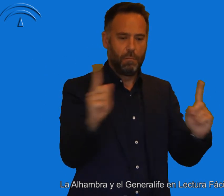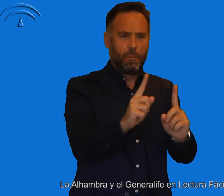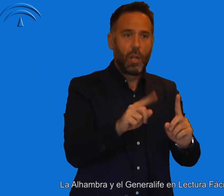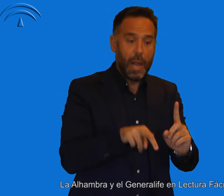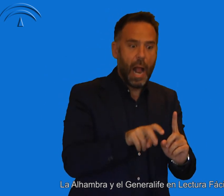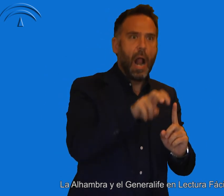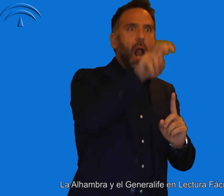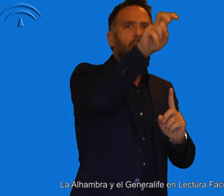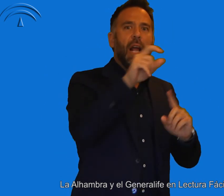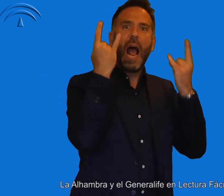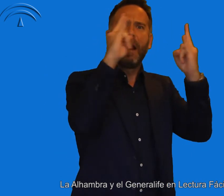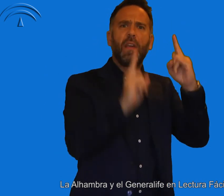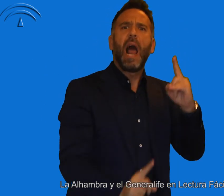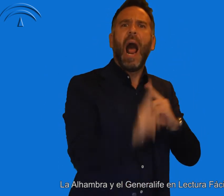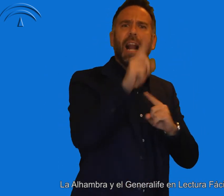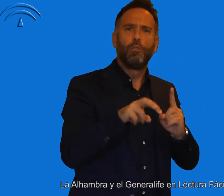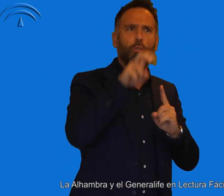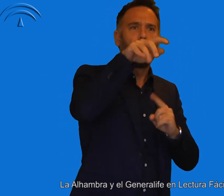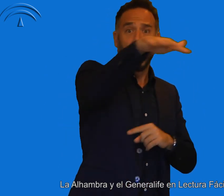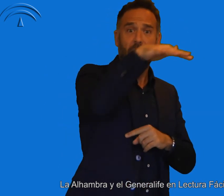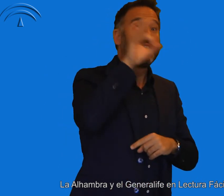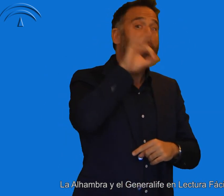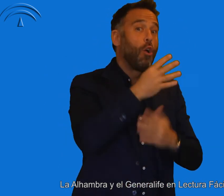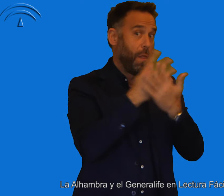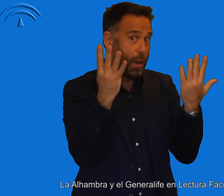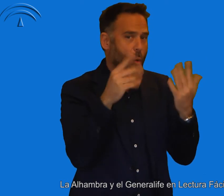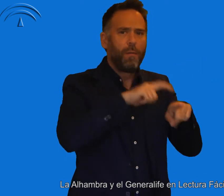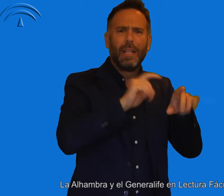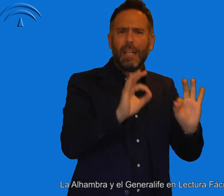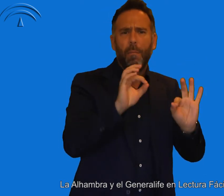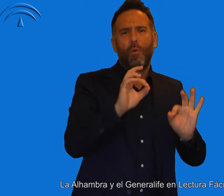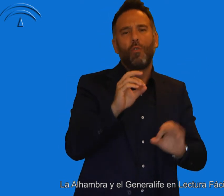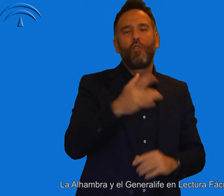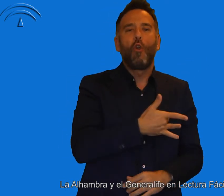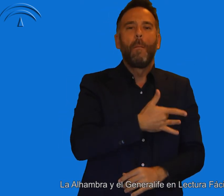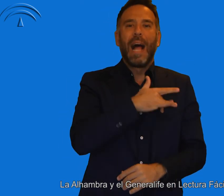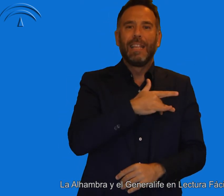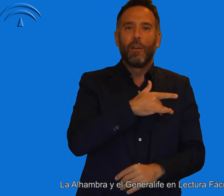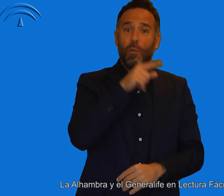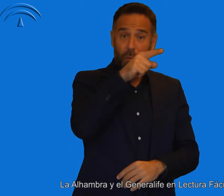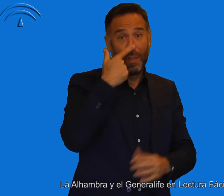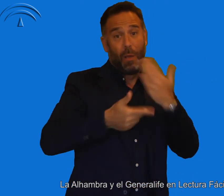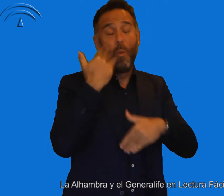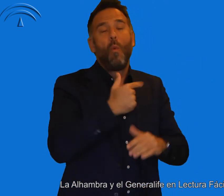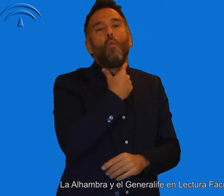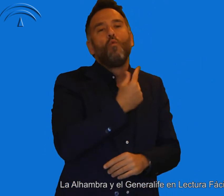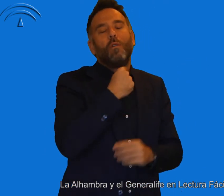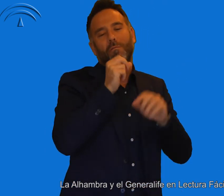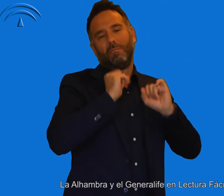altos. Son unos jardines del siglo XIX, con estilo romántico. Entonces gustaba pasear por el